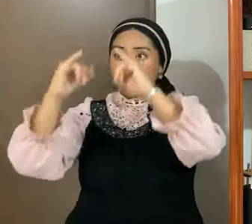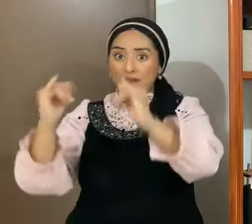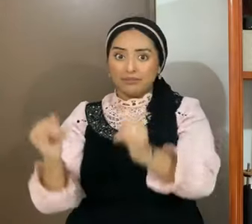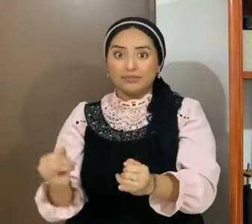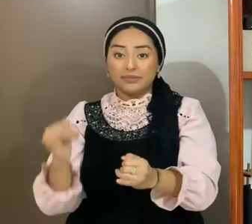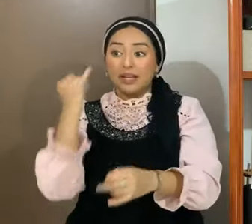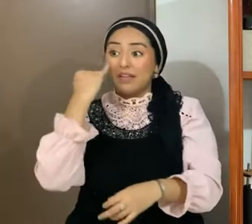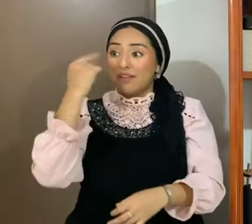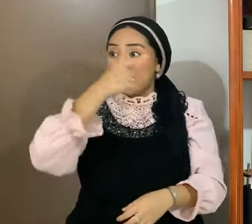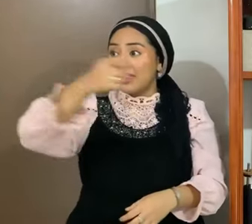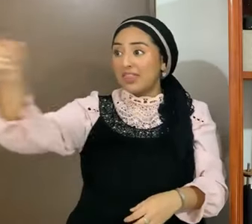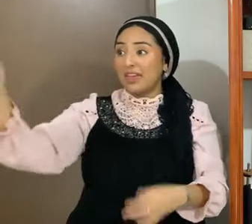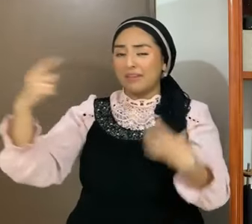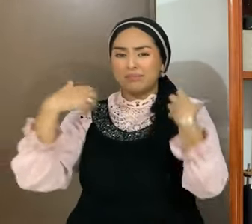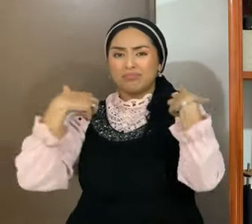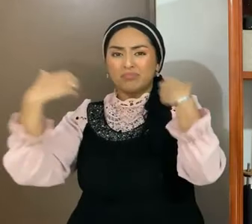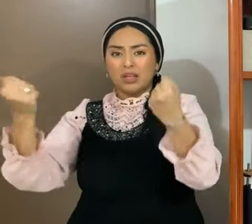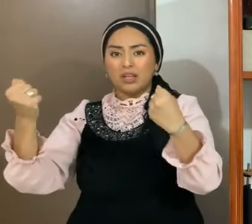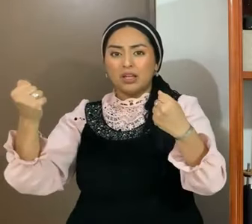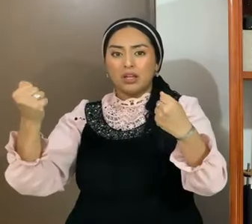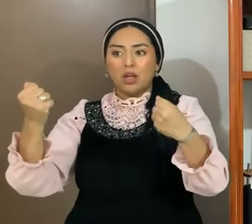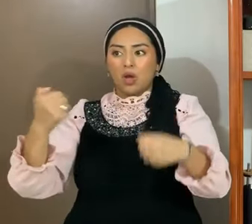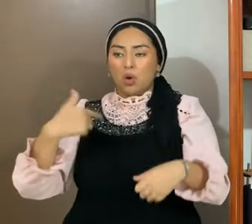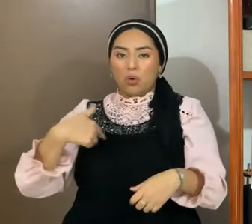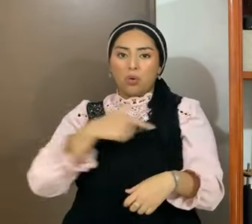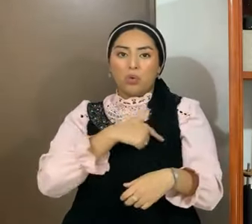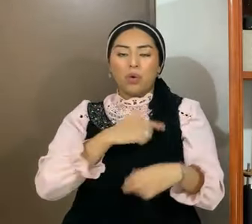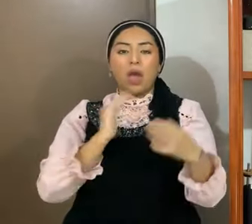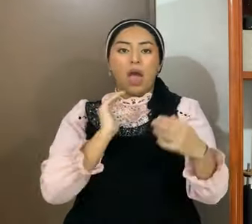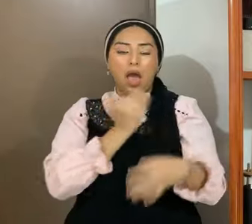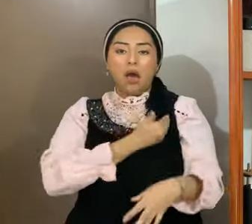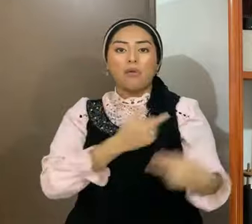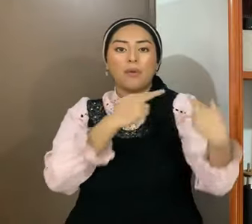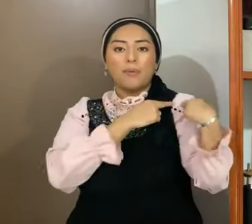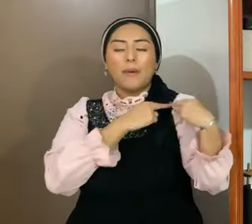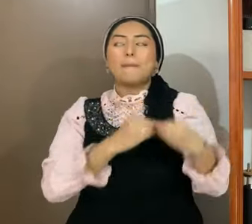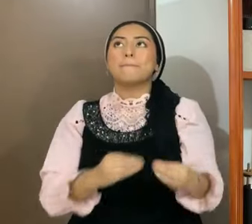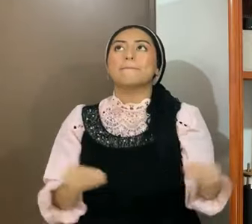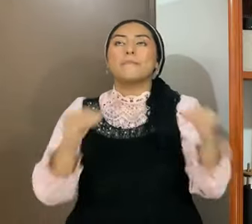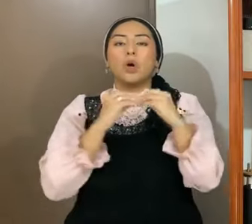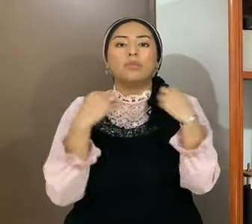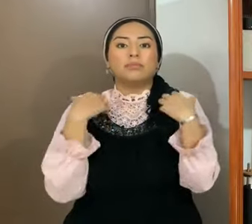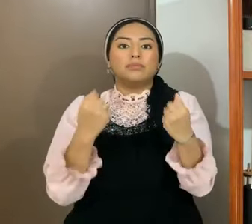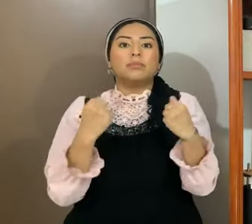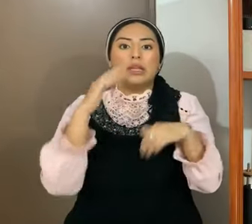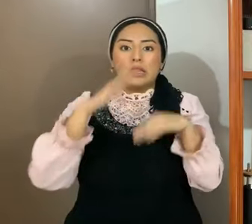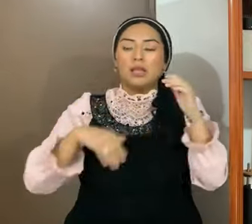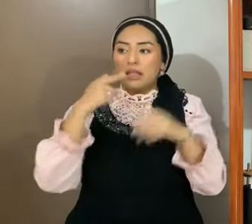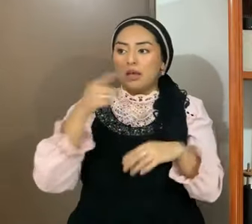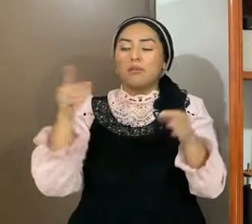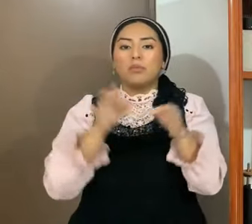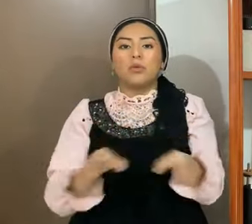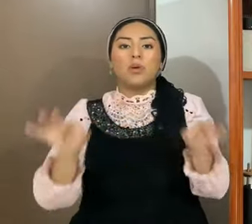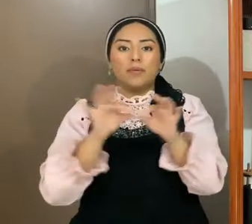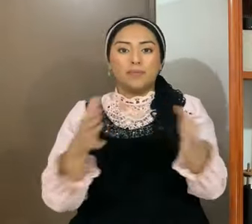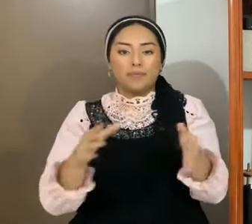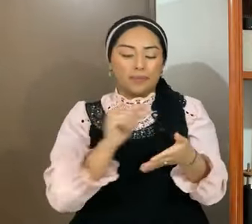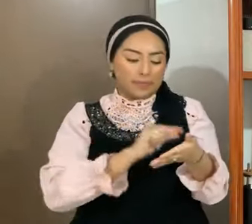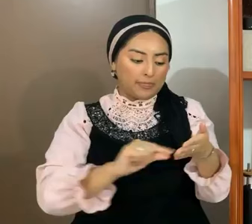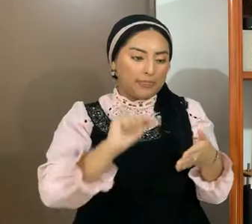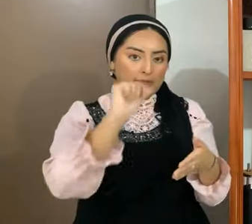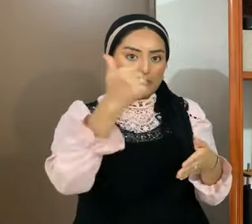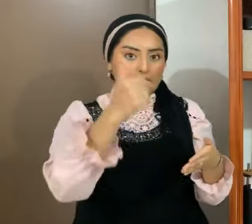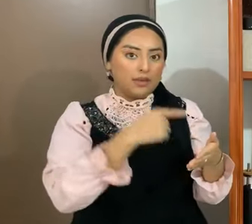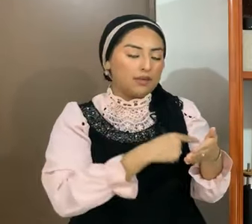terrible y tan abominable, ¿cuánto más nosotros tenemos que esforzarnos en proclamar su palabra? Vamos a leerlo, amados Sahim. Verso 10.